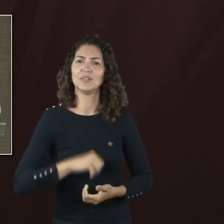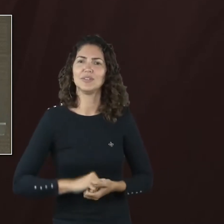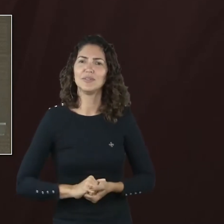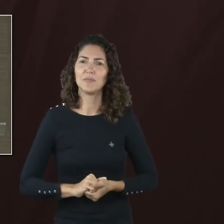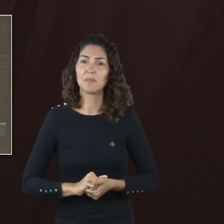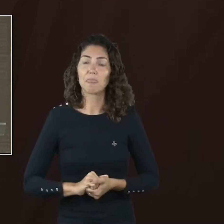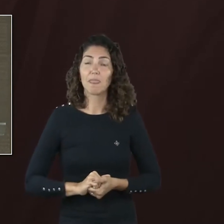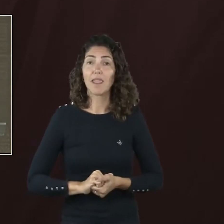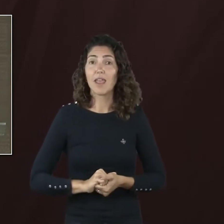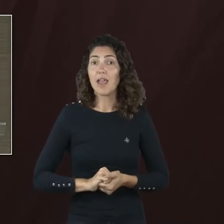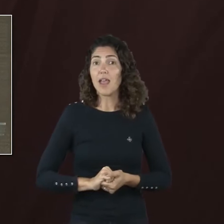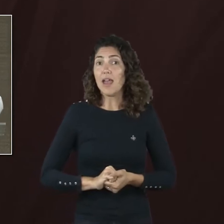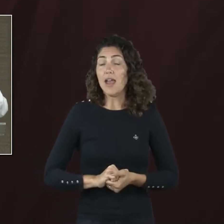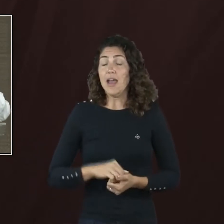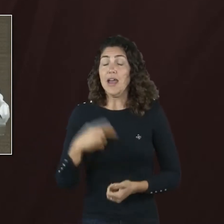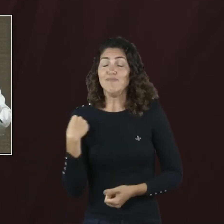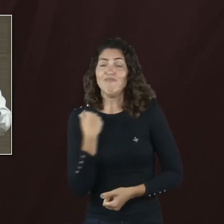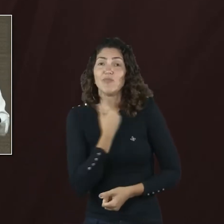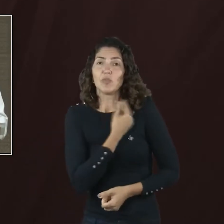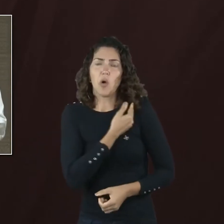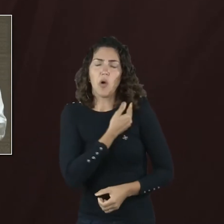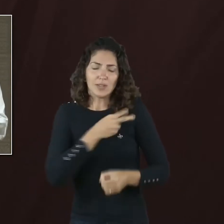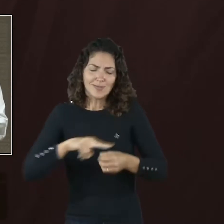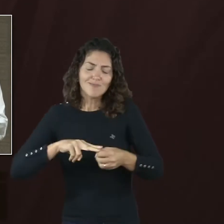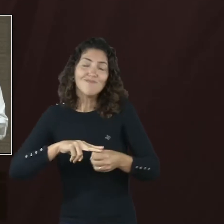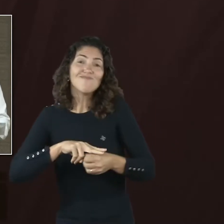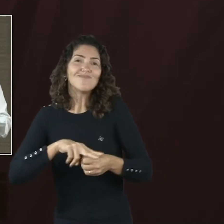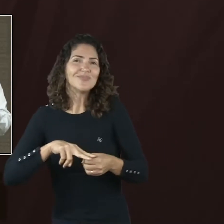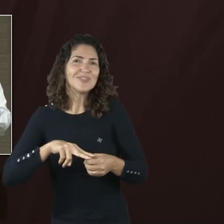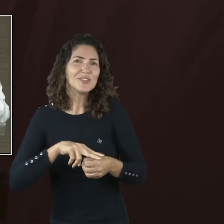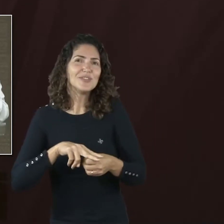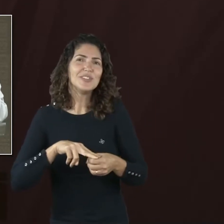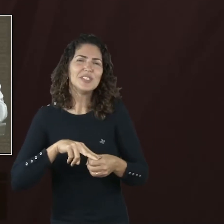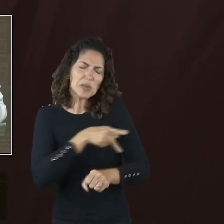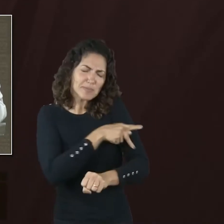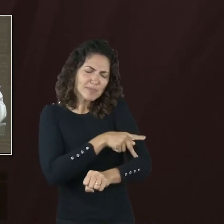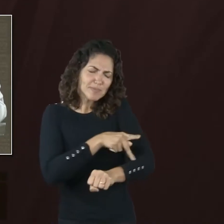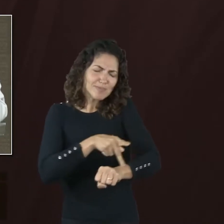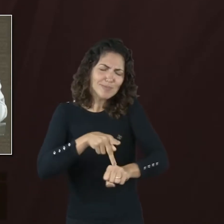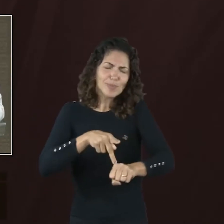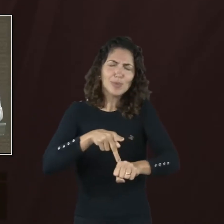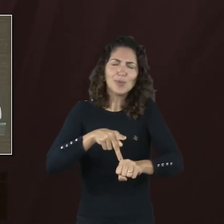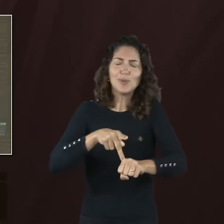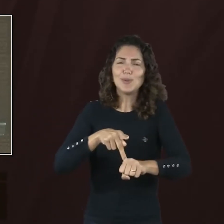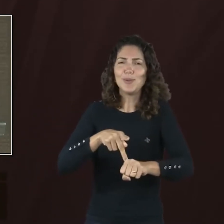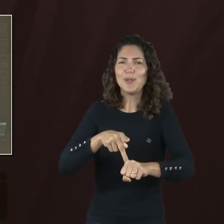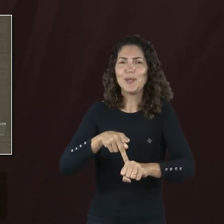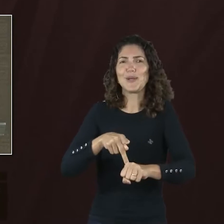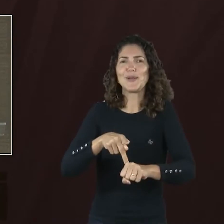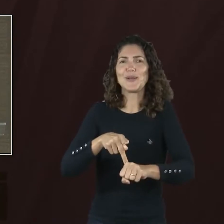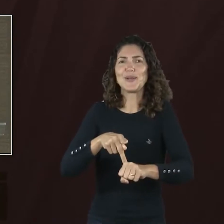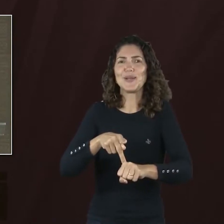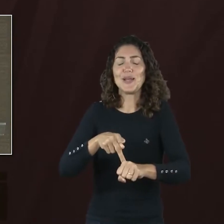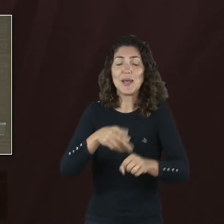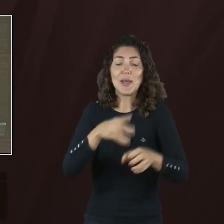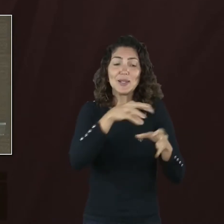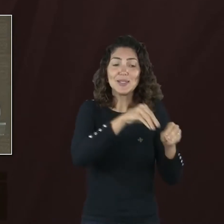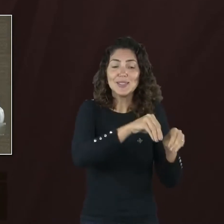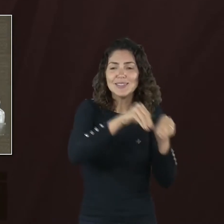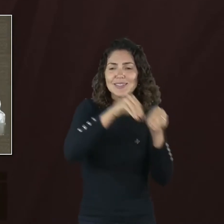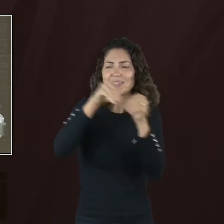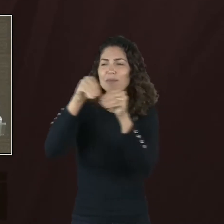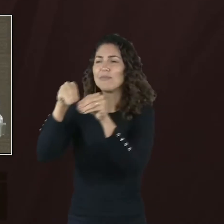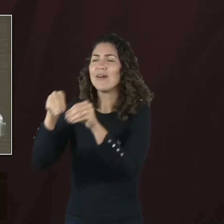a um só esposo, que é Cristo. Irmãos, nós temos os nossos olhos, nosso coração só pensa